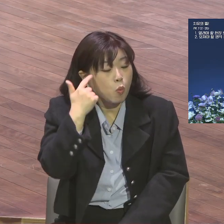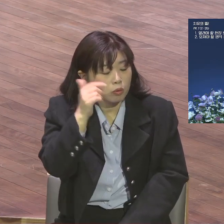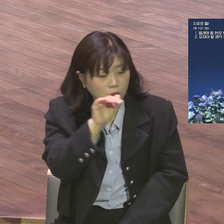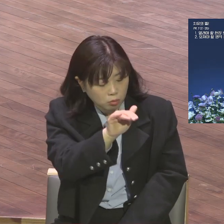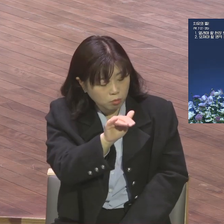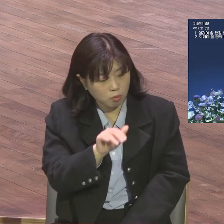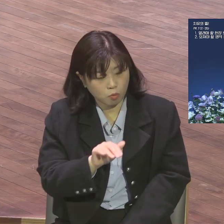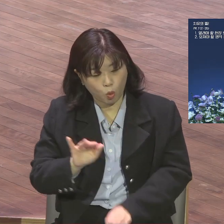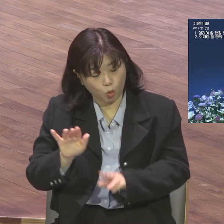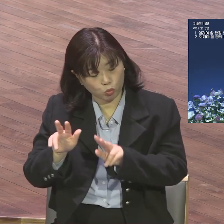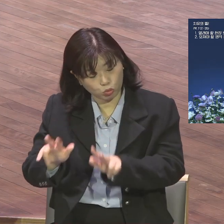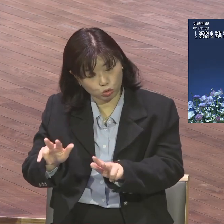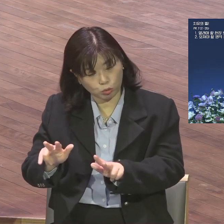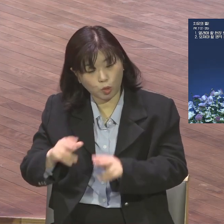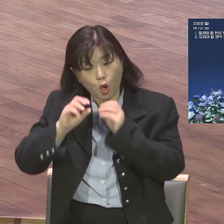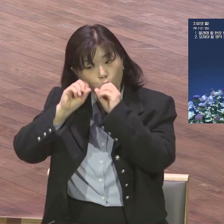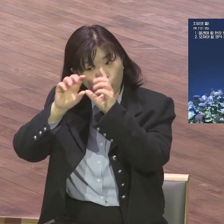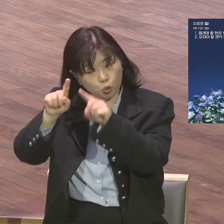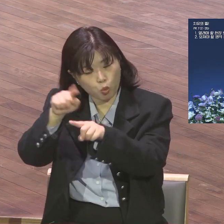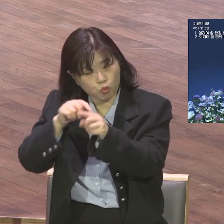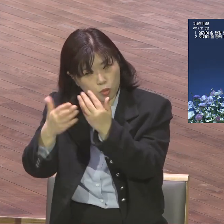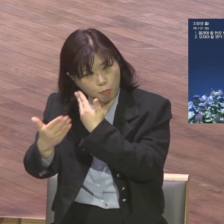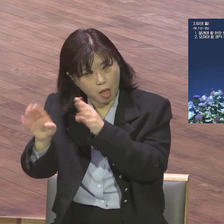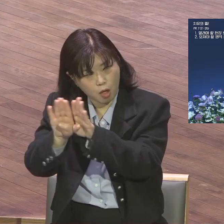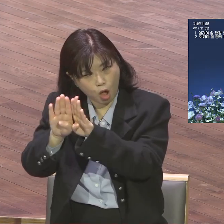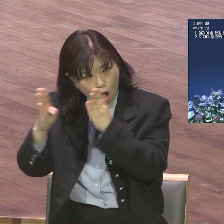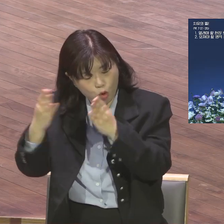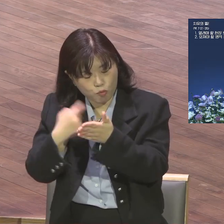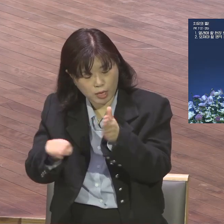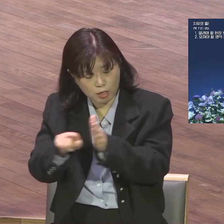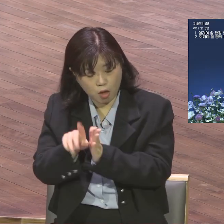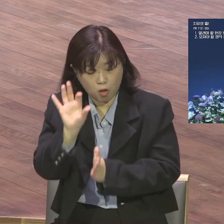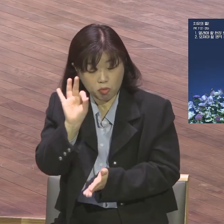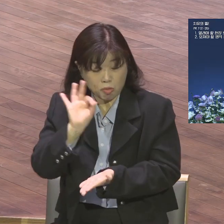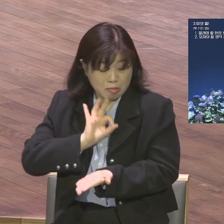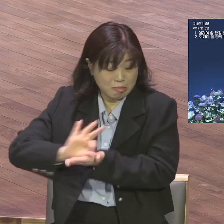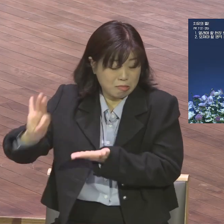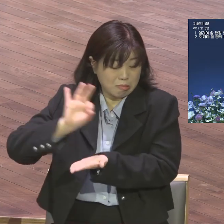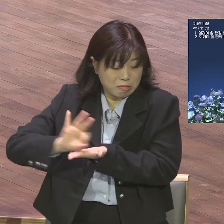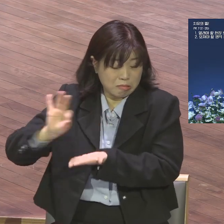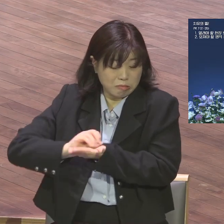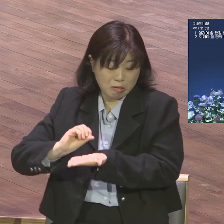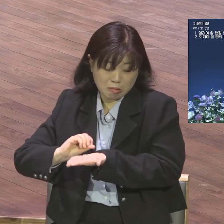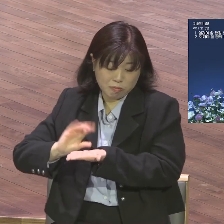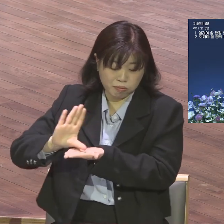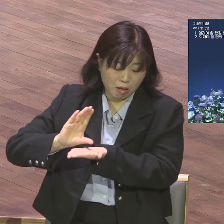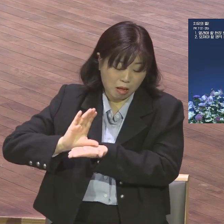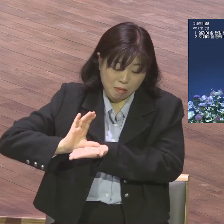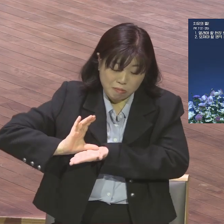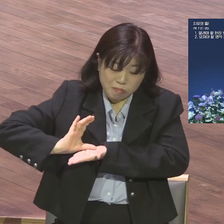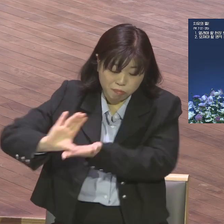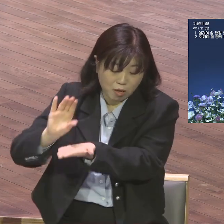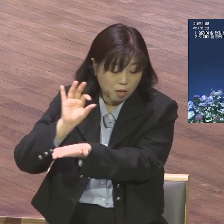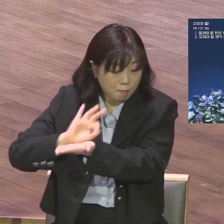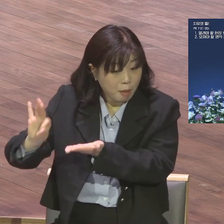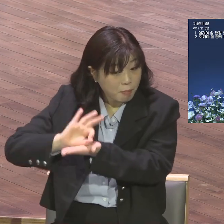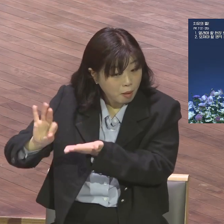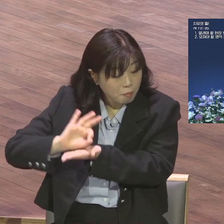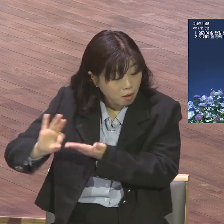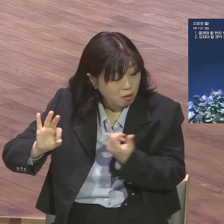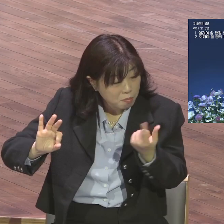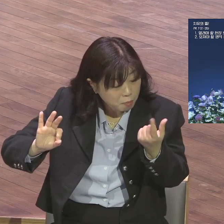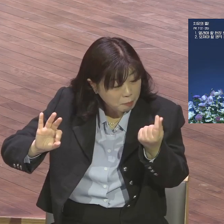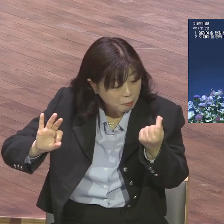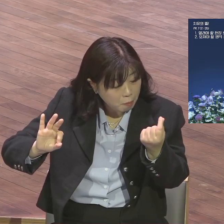경비를 들여서 이 전도 집회를 준비했는데 이것이 과연 얼마나 큰 가치가